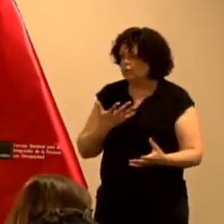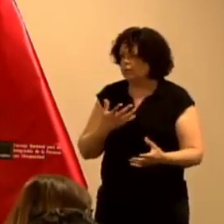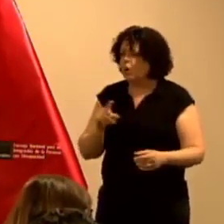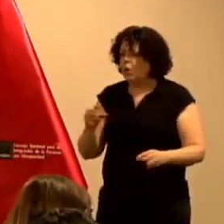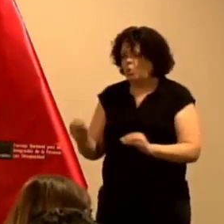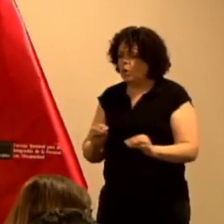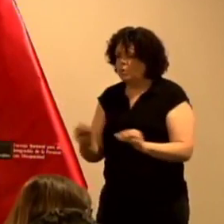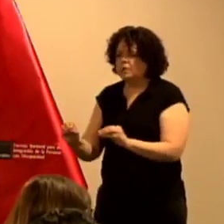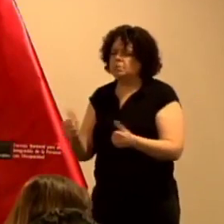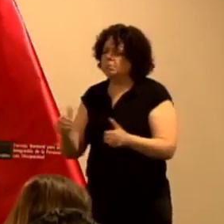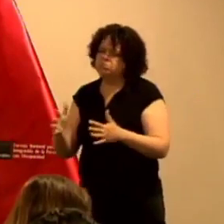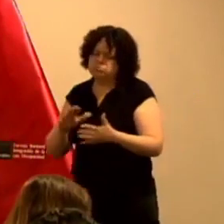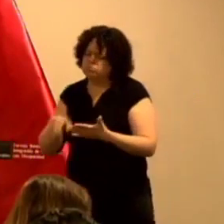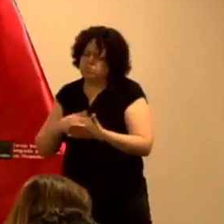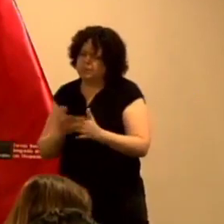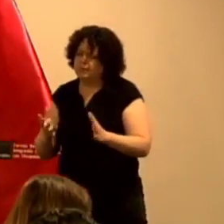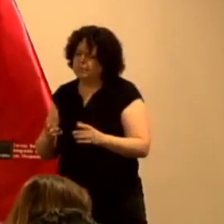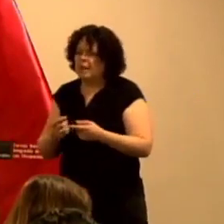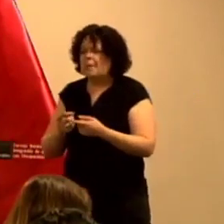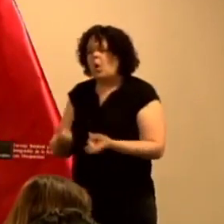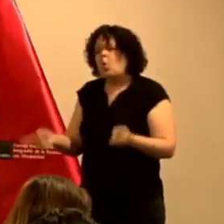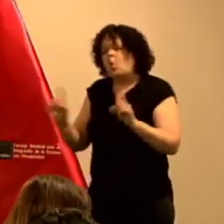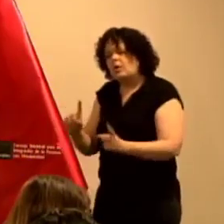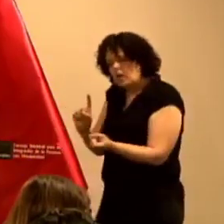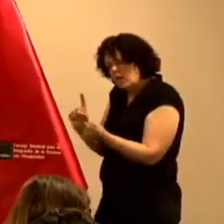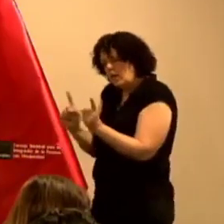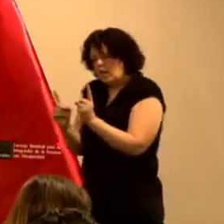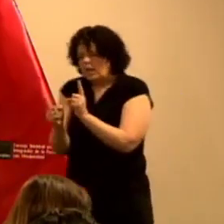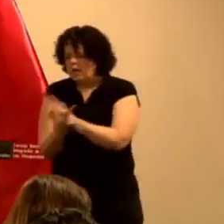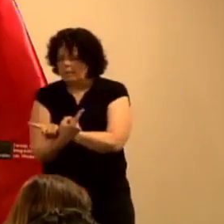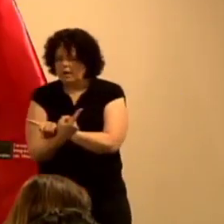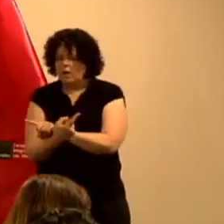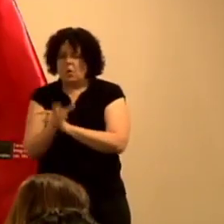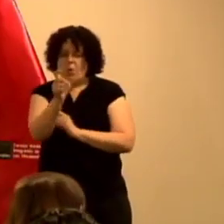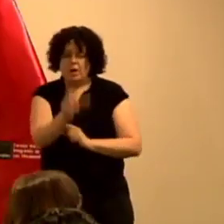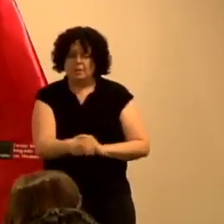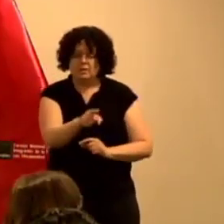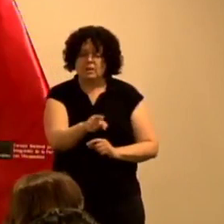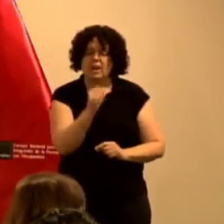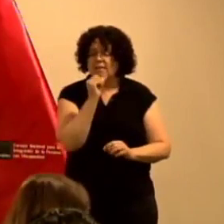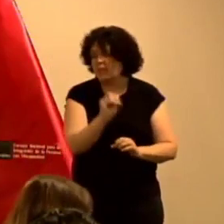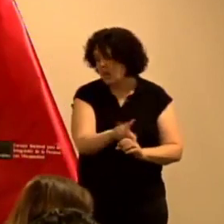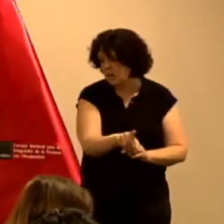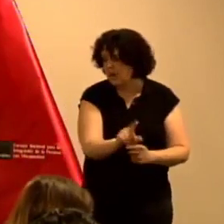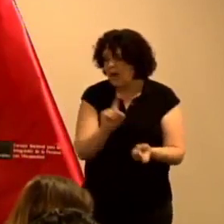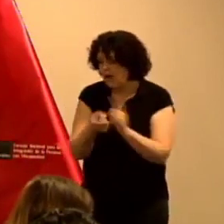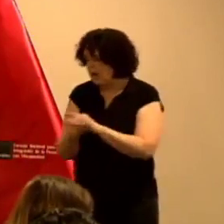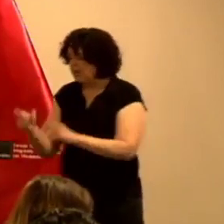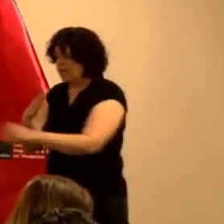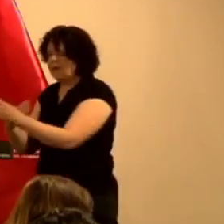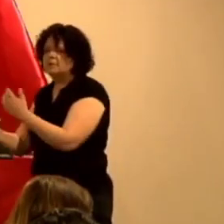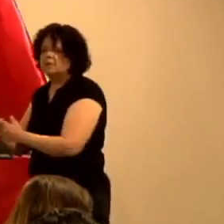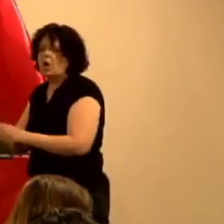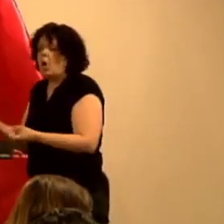ligero, moderado o grave. Pero ¿cuándo se convierte una persona con deficiencia, persona con discapacidad? Cuando vemos